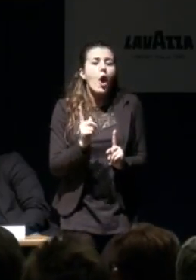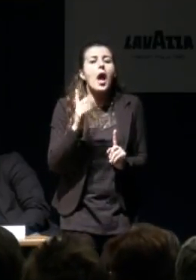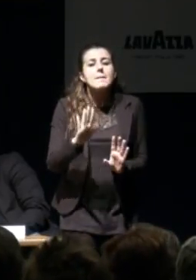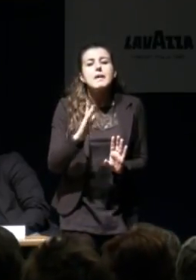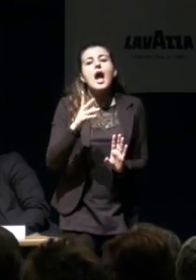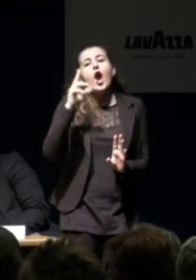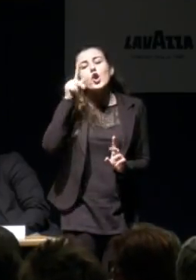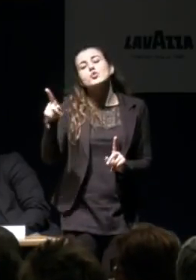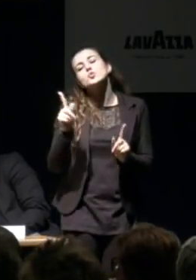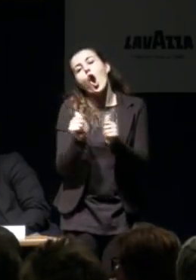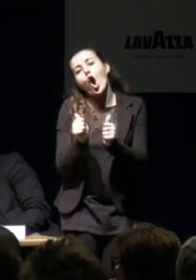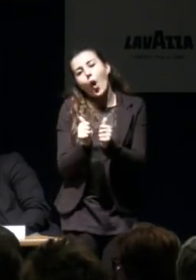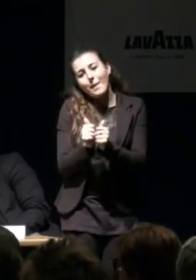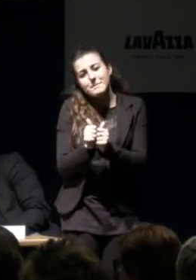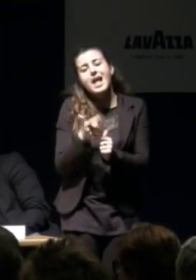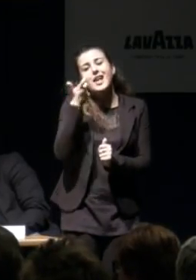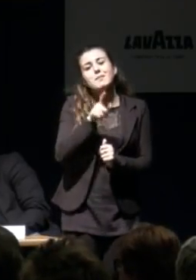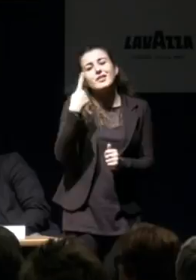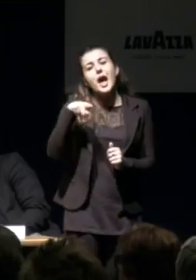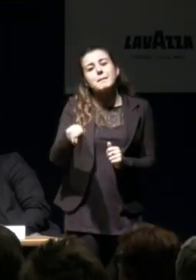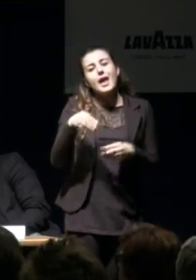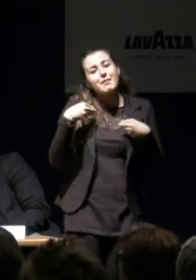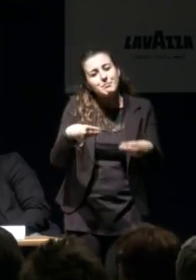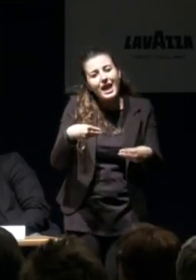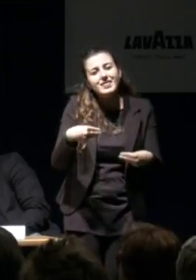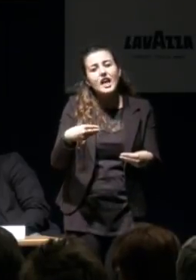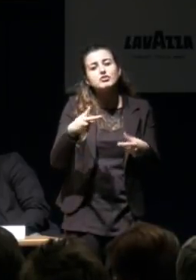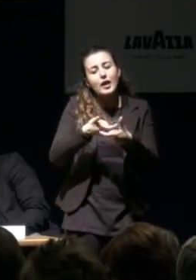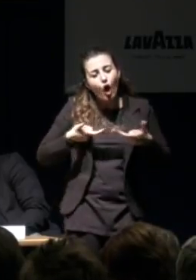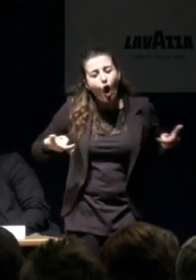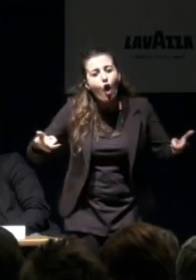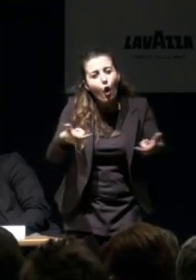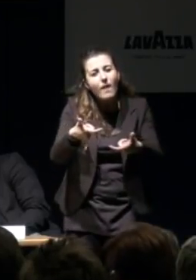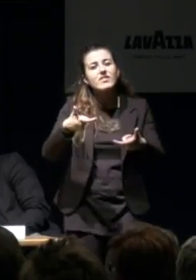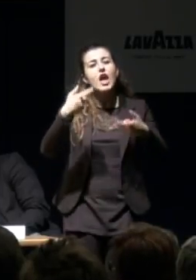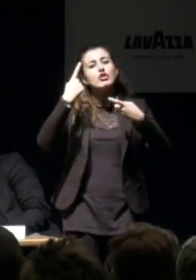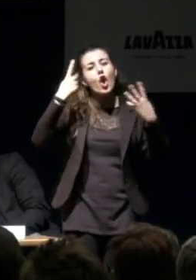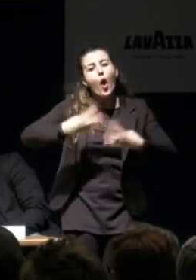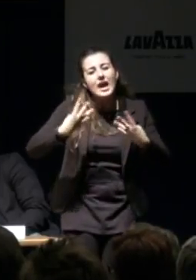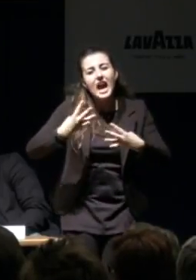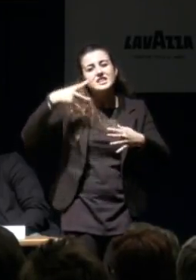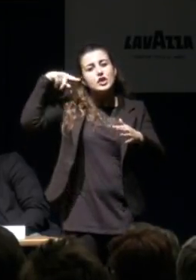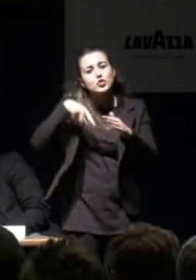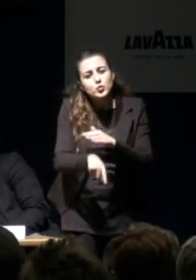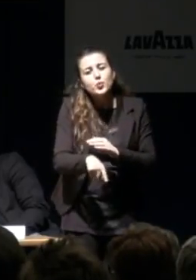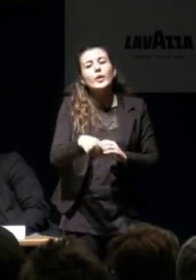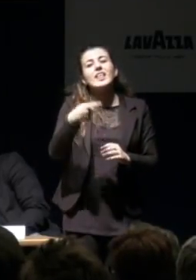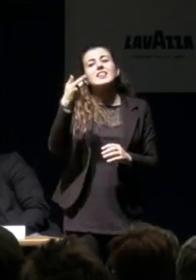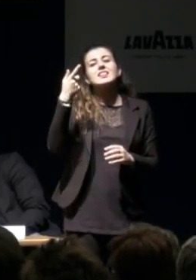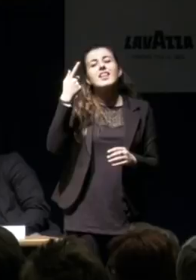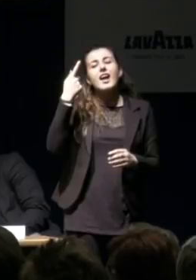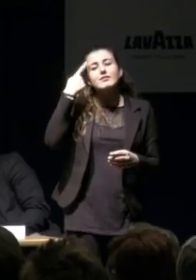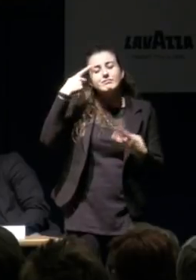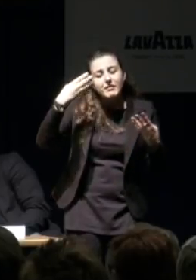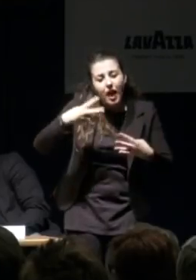la sua compagna insomma c'è stato anche lì e partecipato ai convegni che organizzavamo nel sud delle commemorazioni eccetera